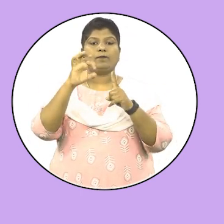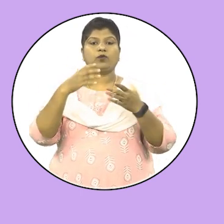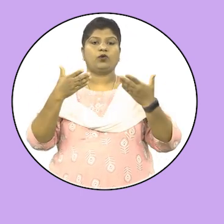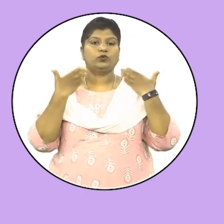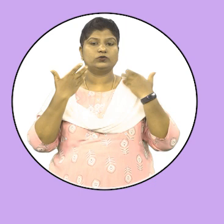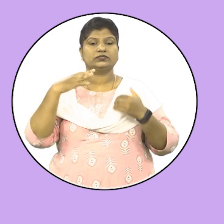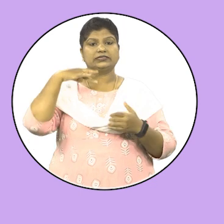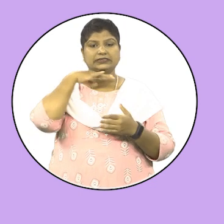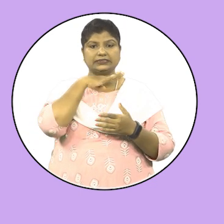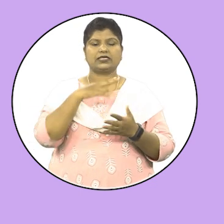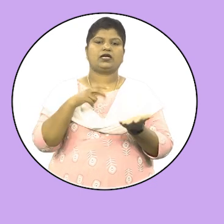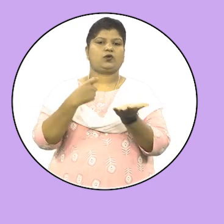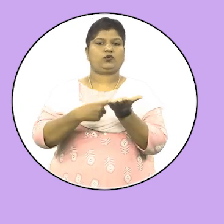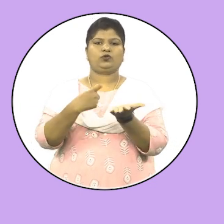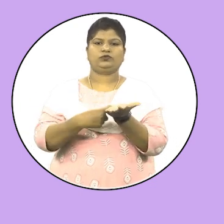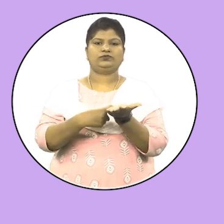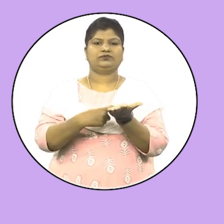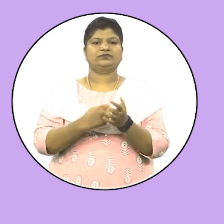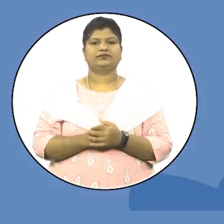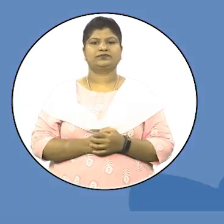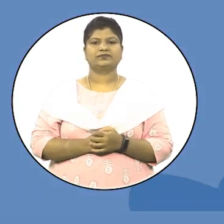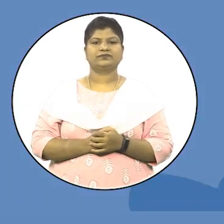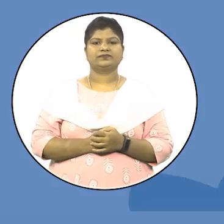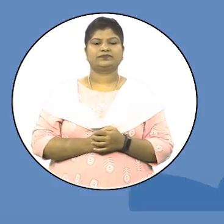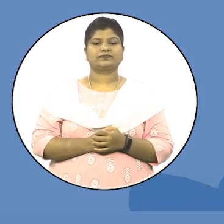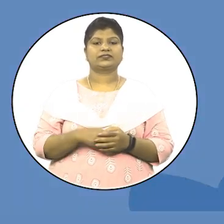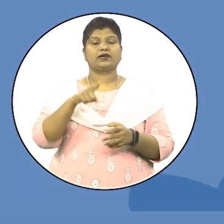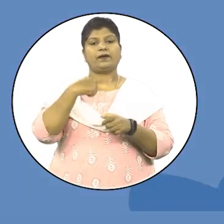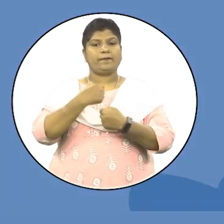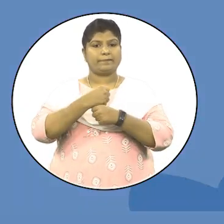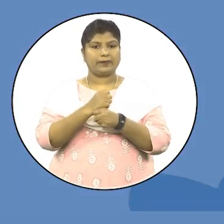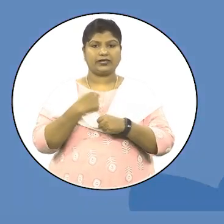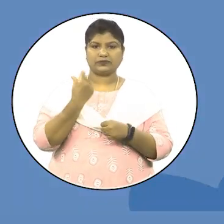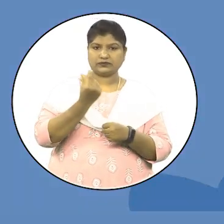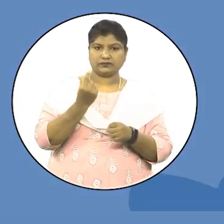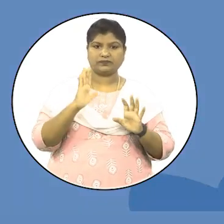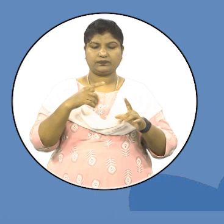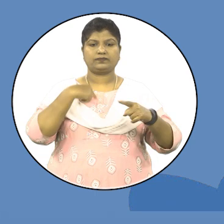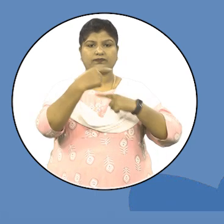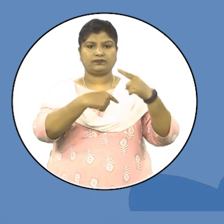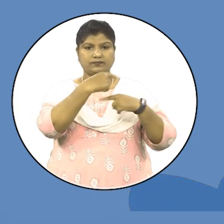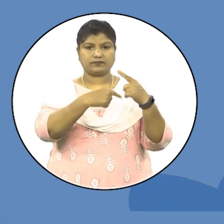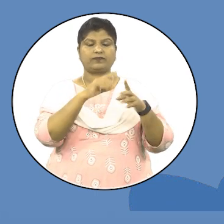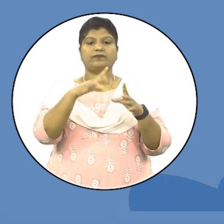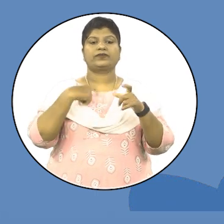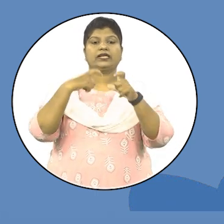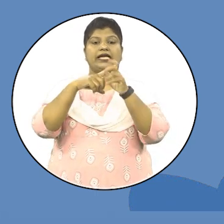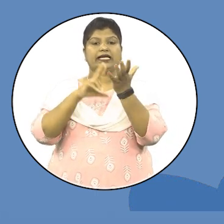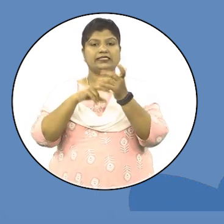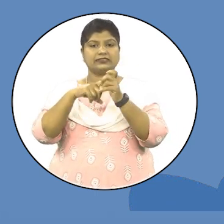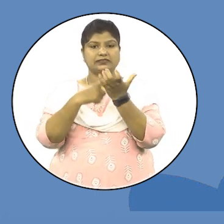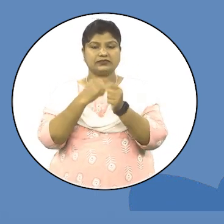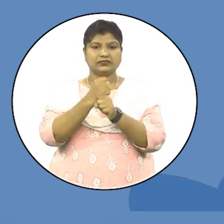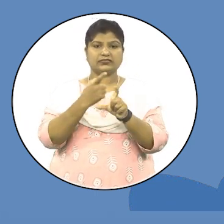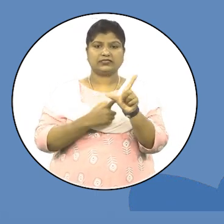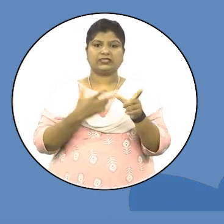चाहिए। सौर ऊर्जा जैसे नवीकरणीय वैकल्पिक